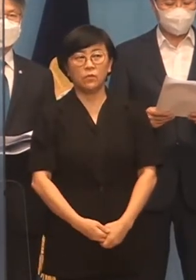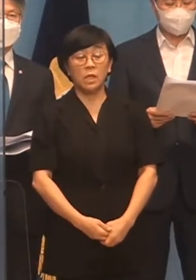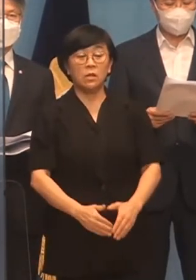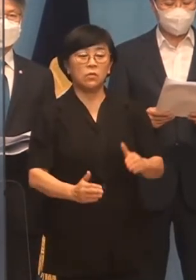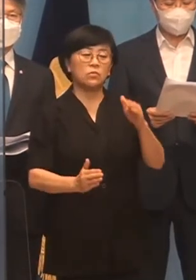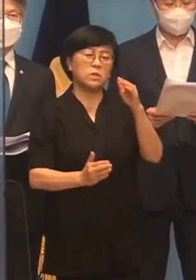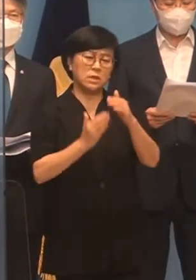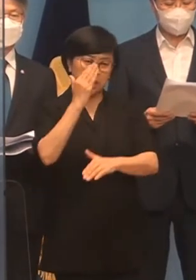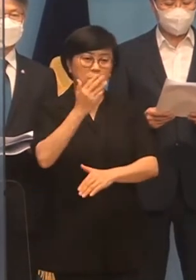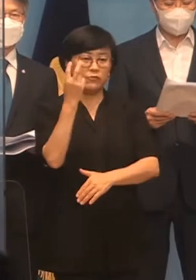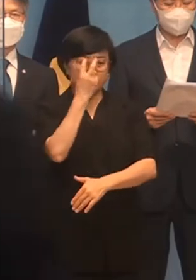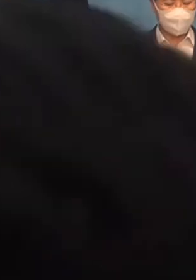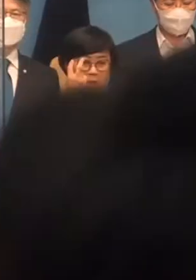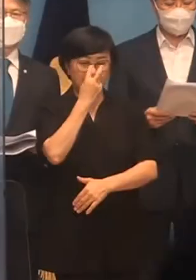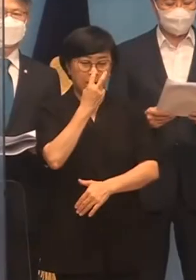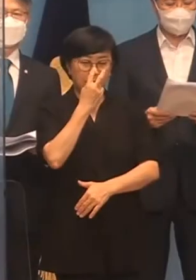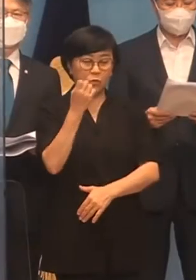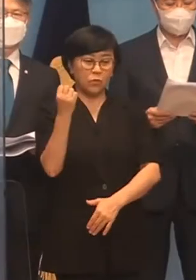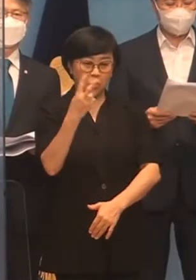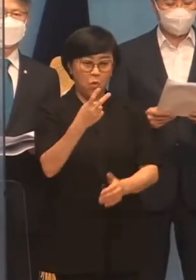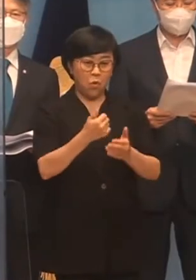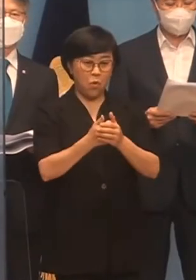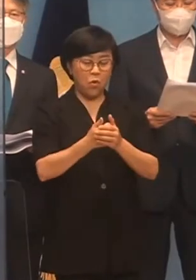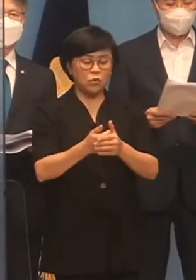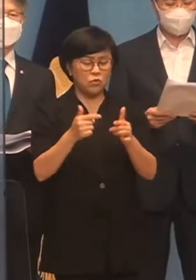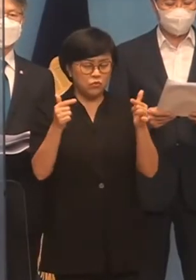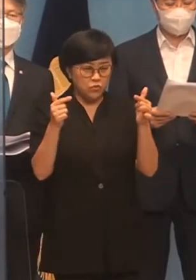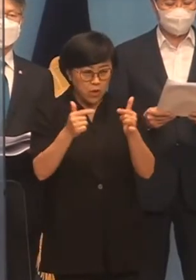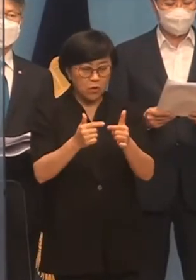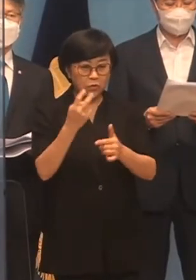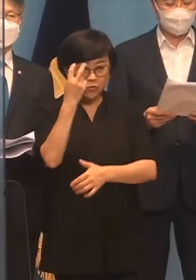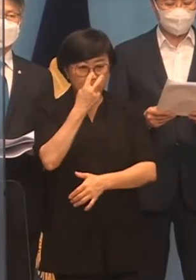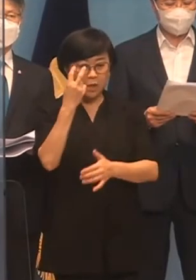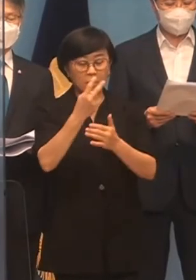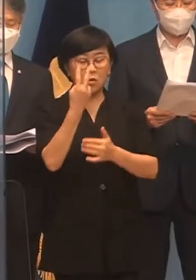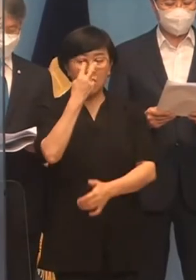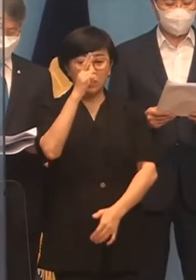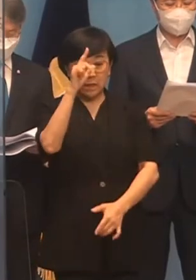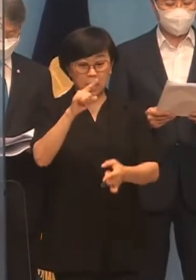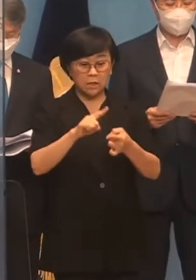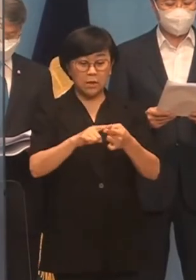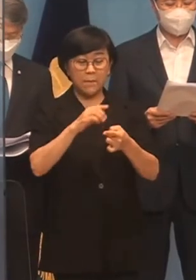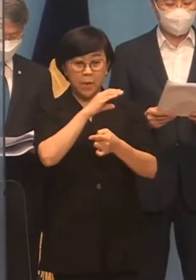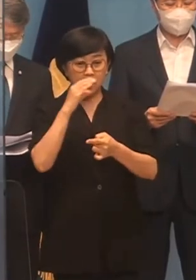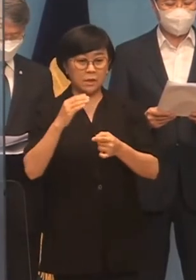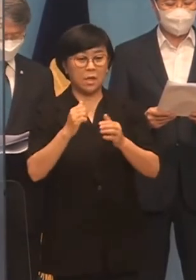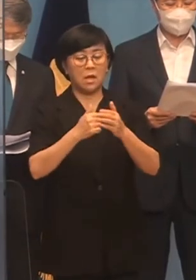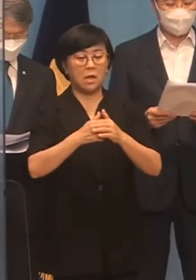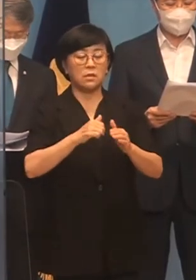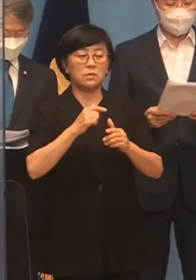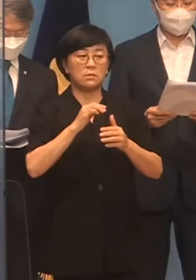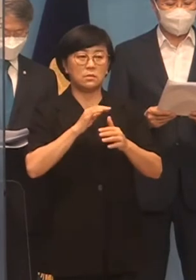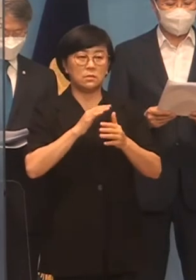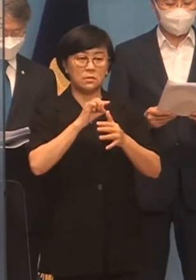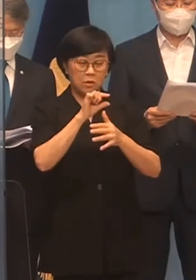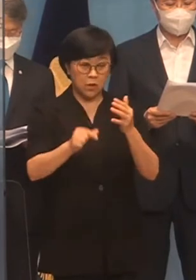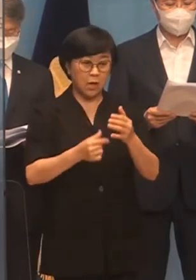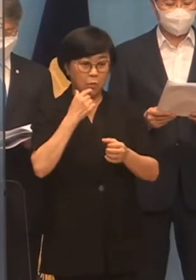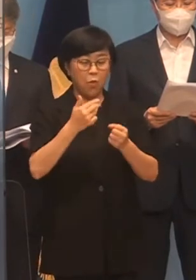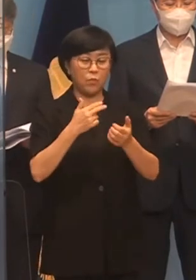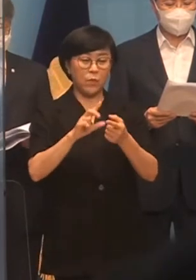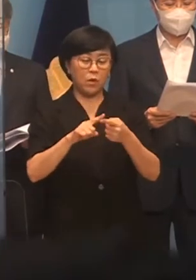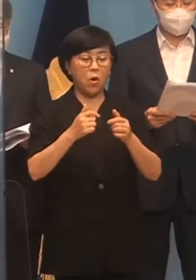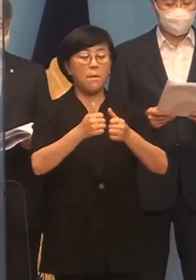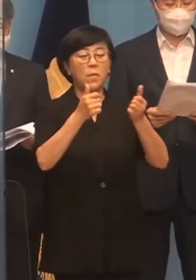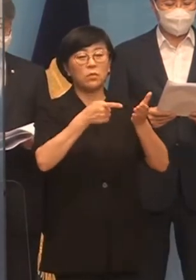과잉 수사로, 때로는 과소 수사로 검찰 수사권은 바르게 행사되지 못했습니다. 기소해야 할